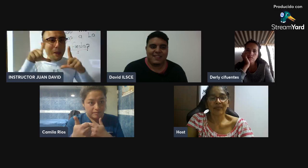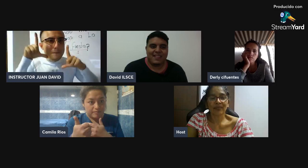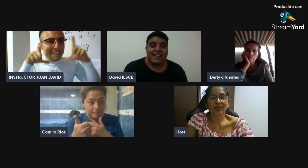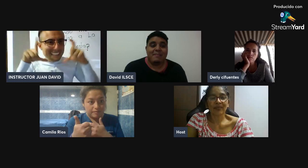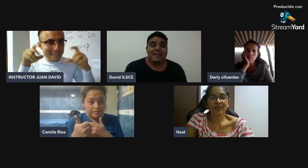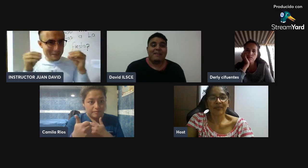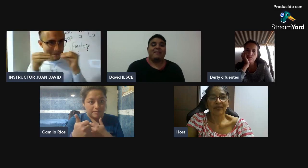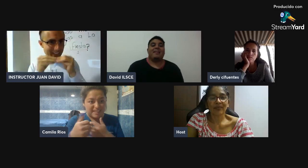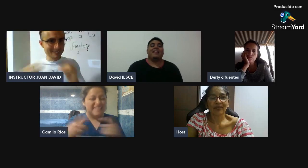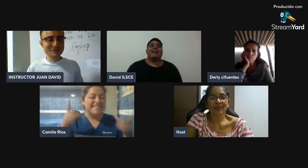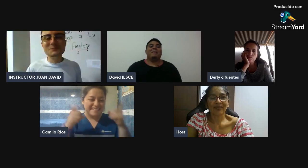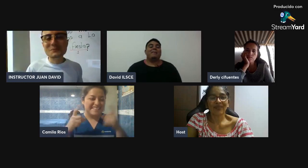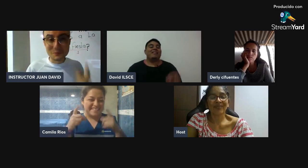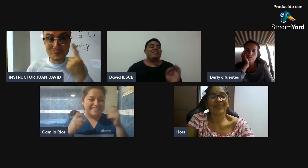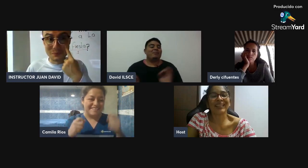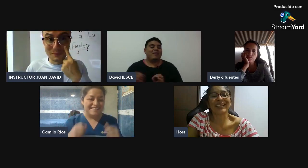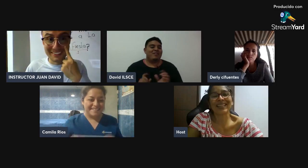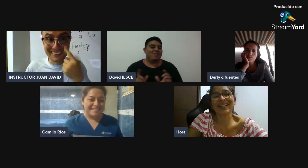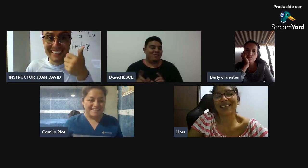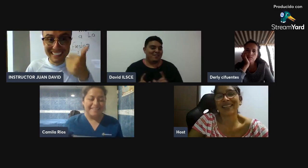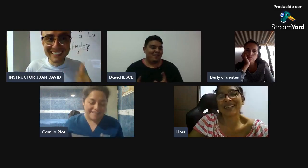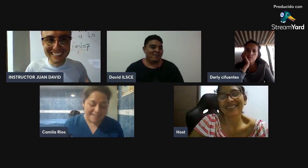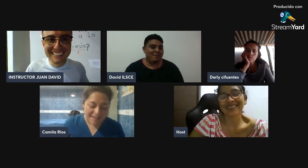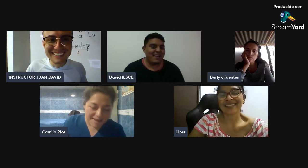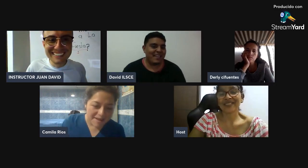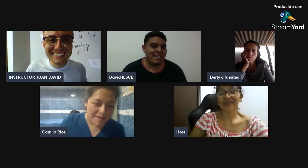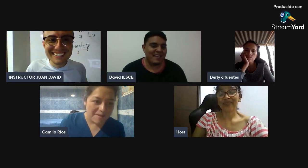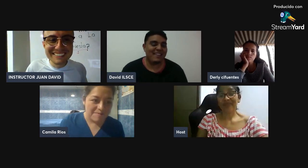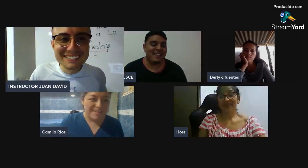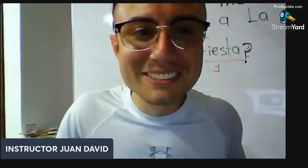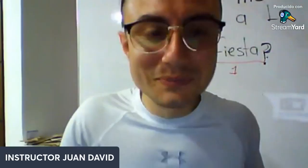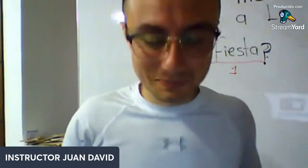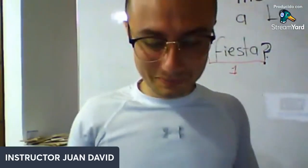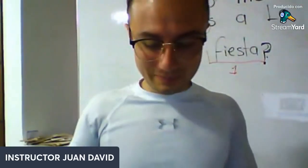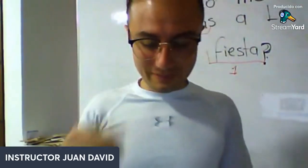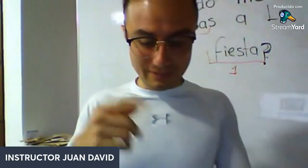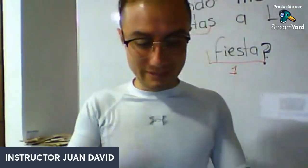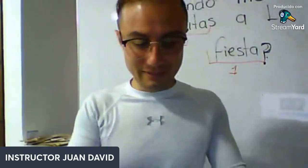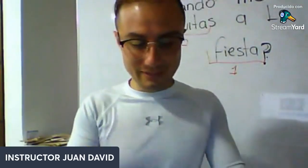bien más expresión mira aquí sí estuvo bien